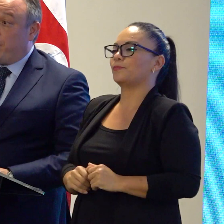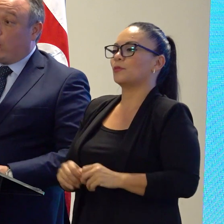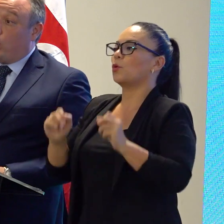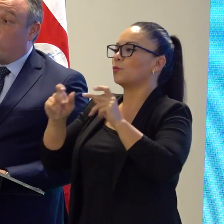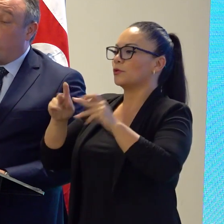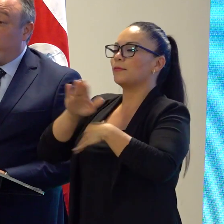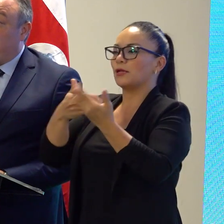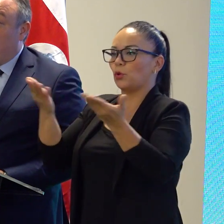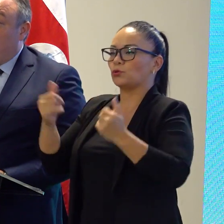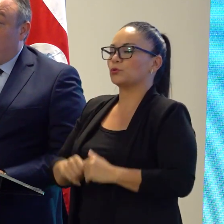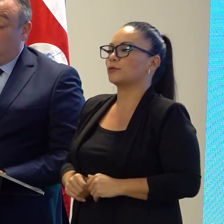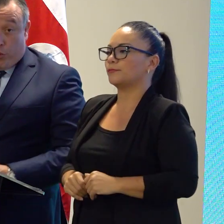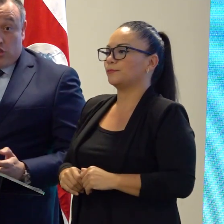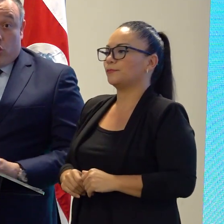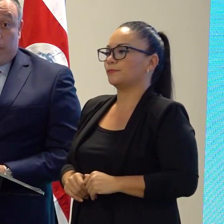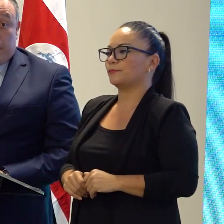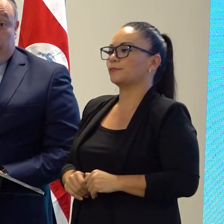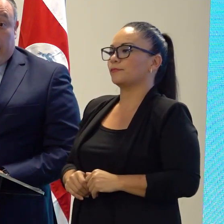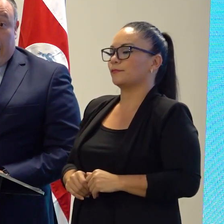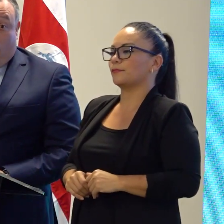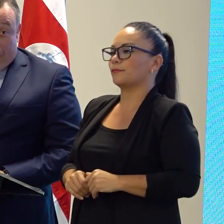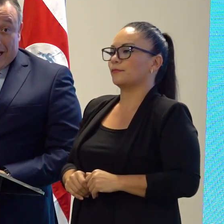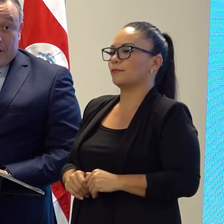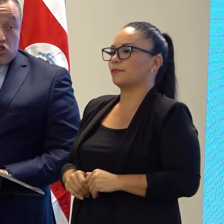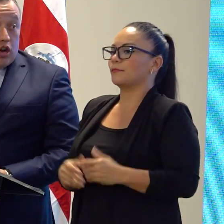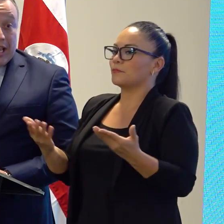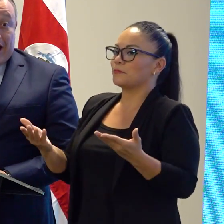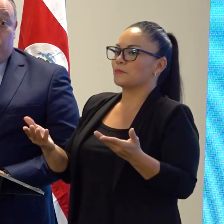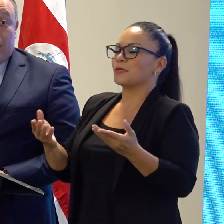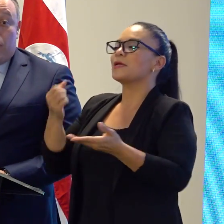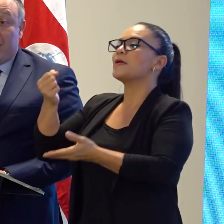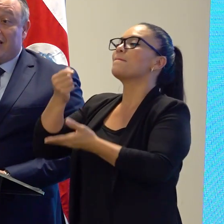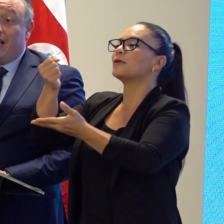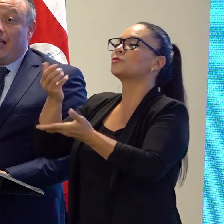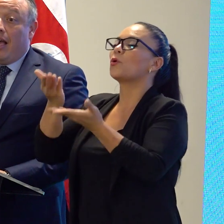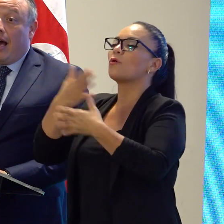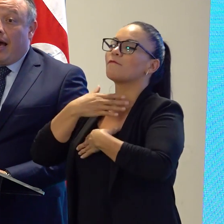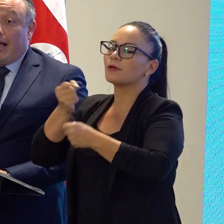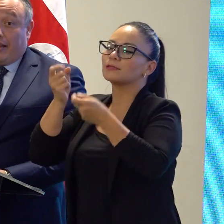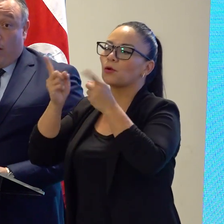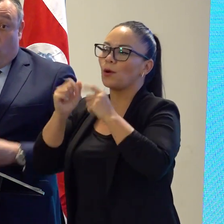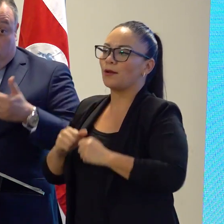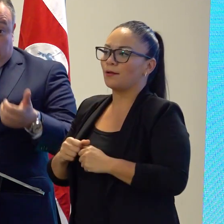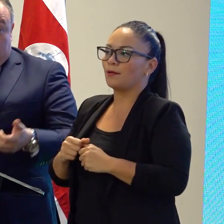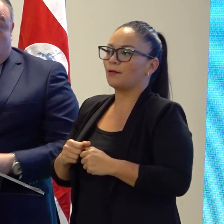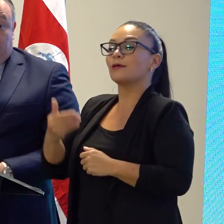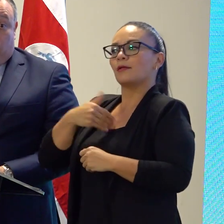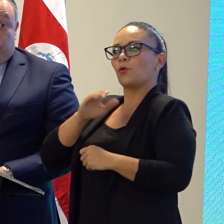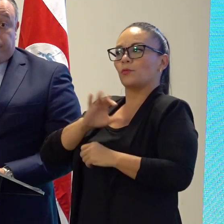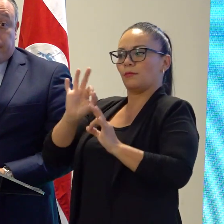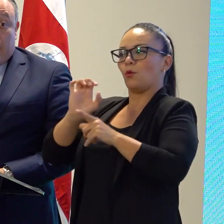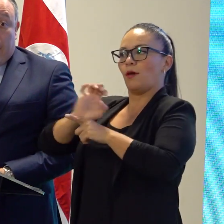oportunidades para todos por supuesto a cuál es la inversión que le queremos dar confianza a la que tenga un comportamiento